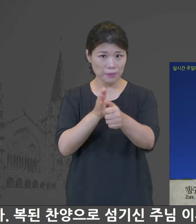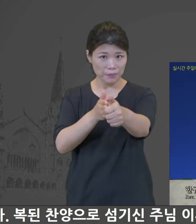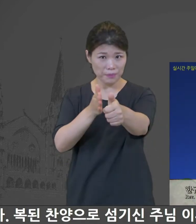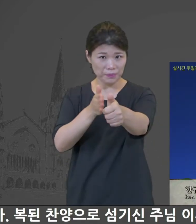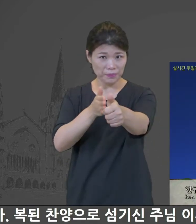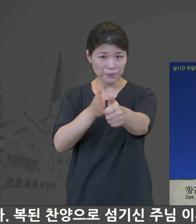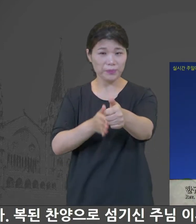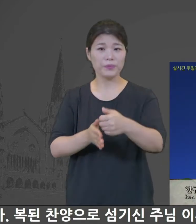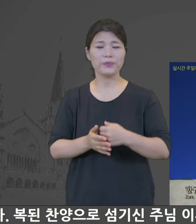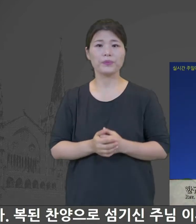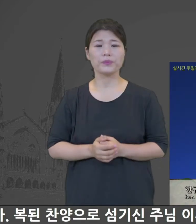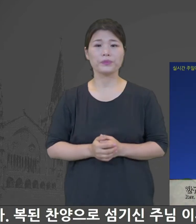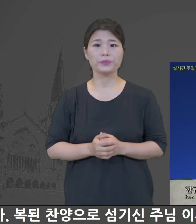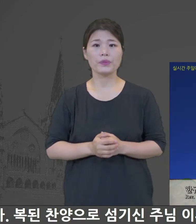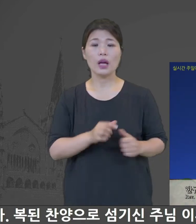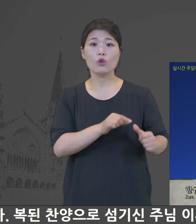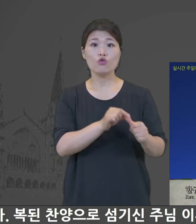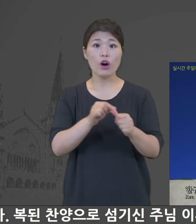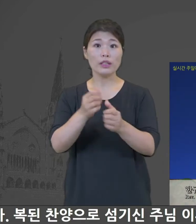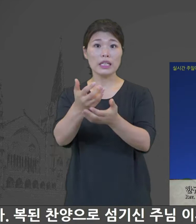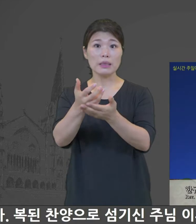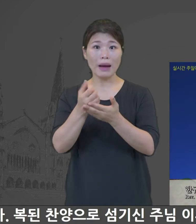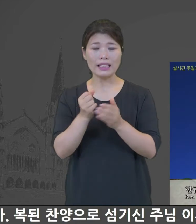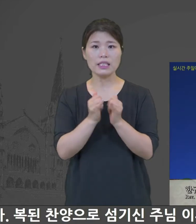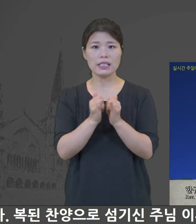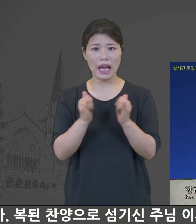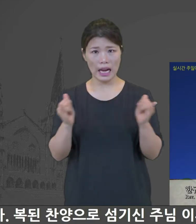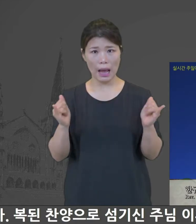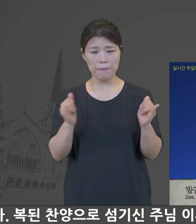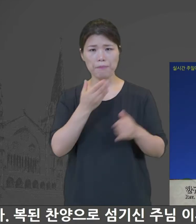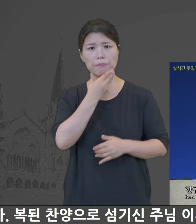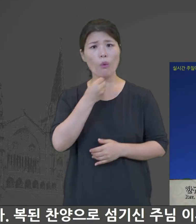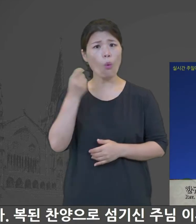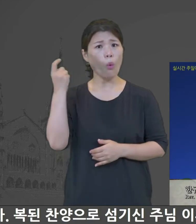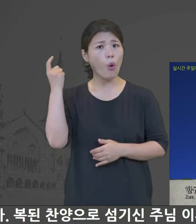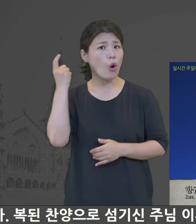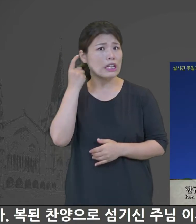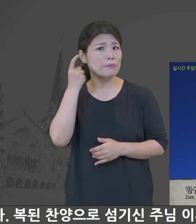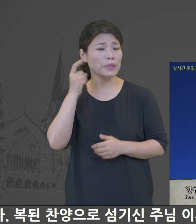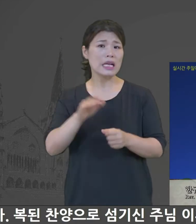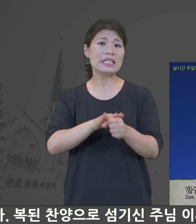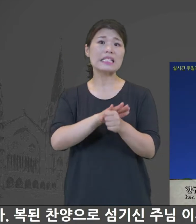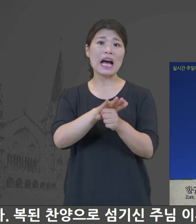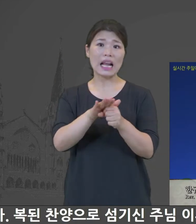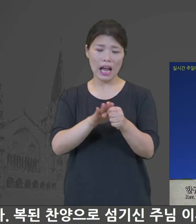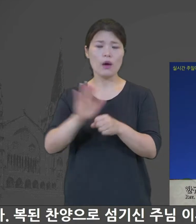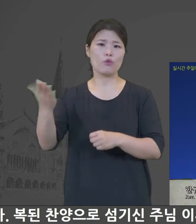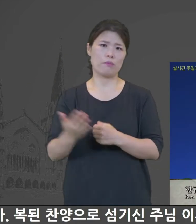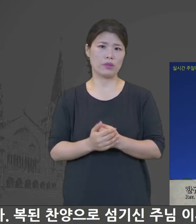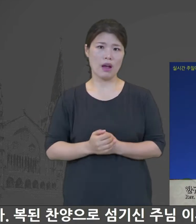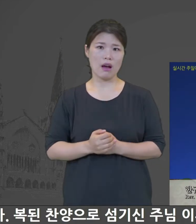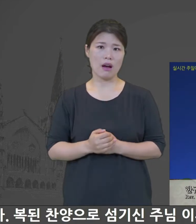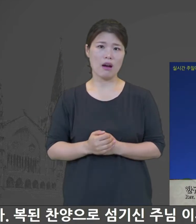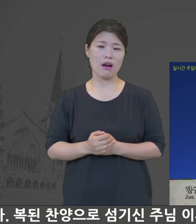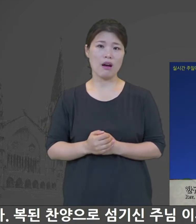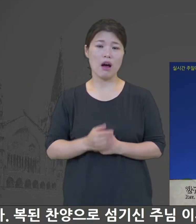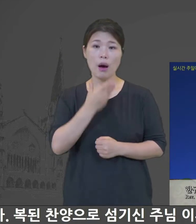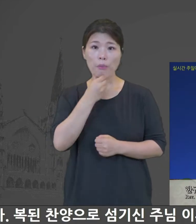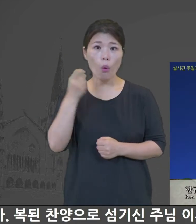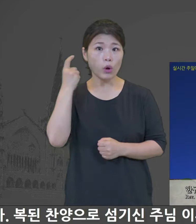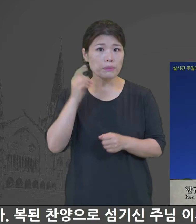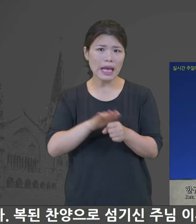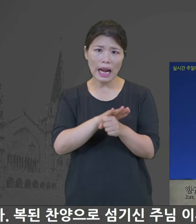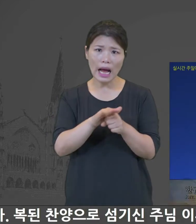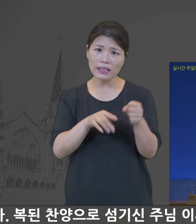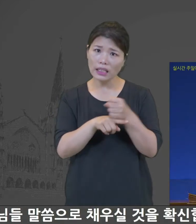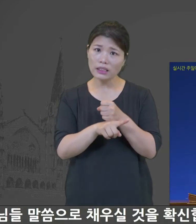축원합니다. 구원을 받은 사람들은 복음을 사랑하도록 되어 있습니다. 복음을